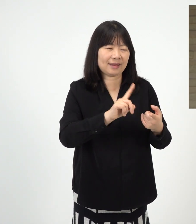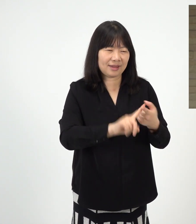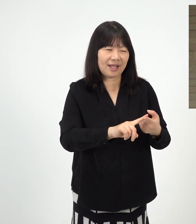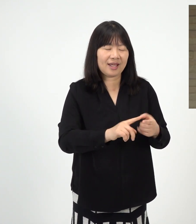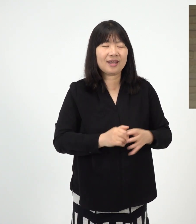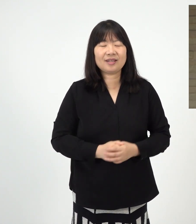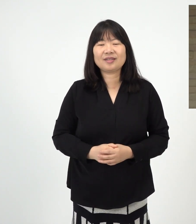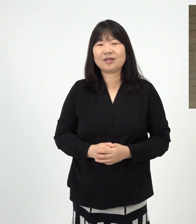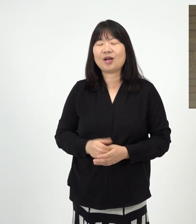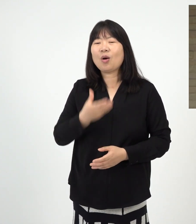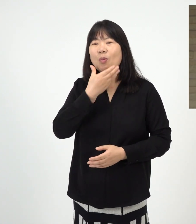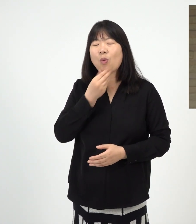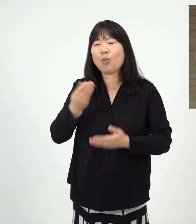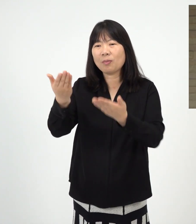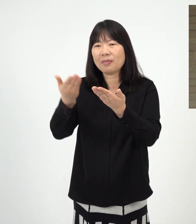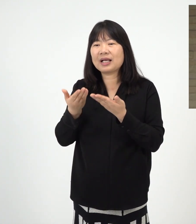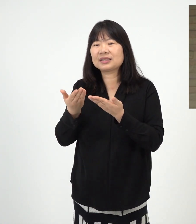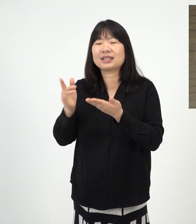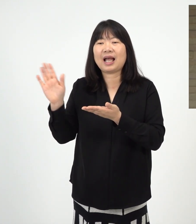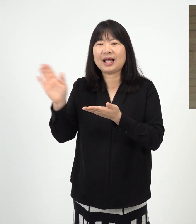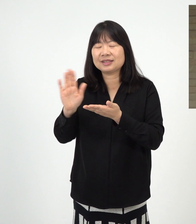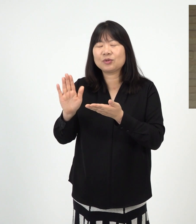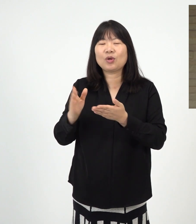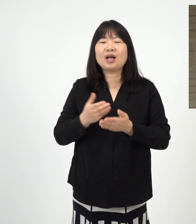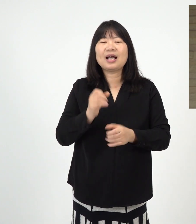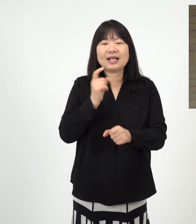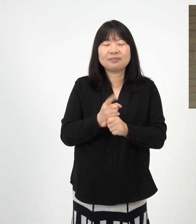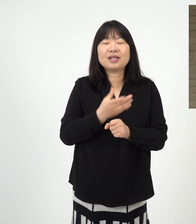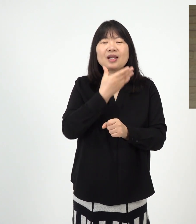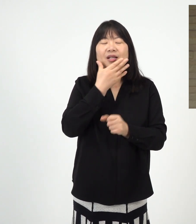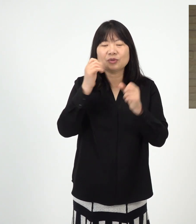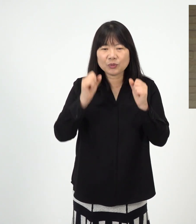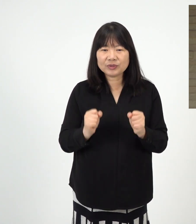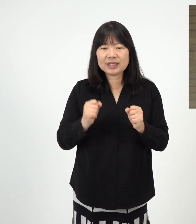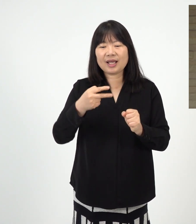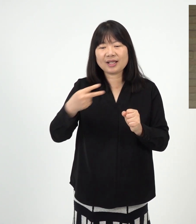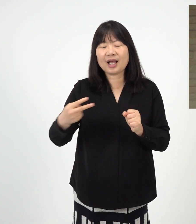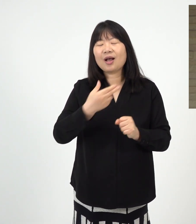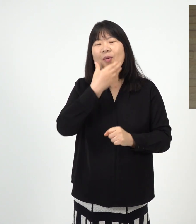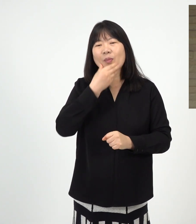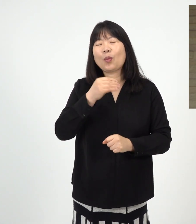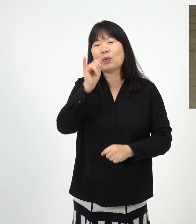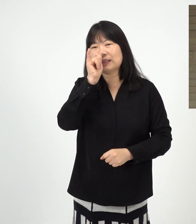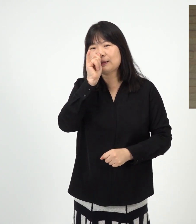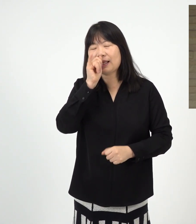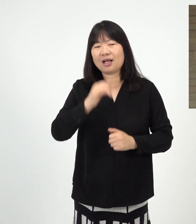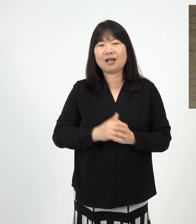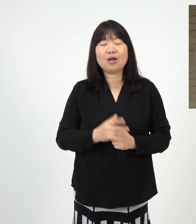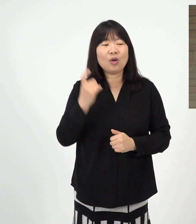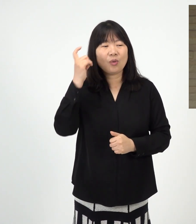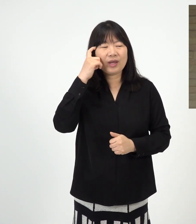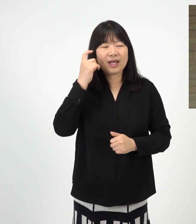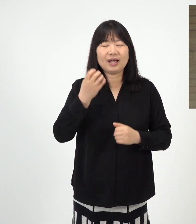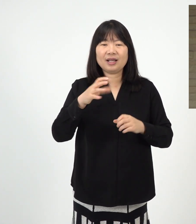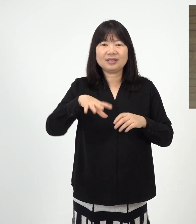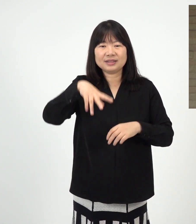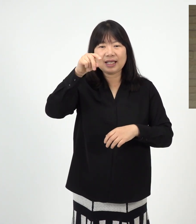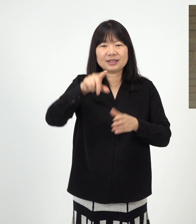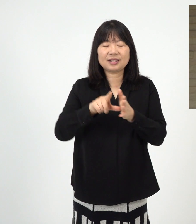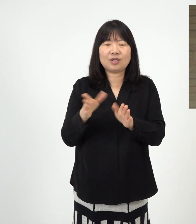이미 복된 존재라는 선언이에요. 왜냐하면 그 뒤에 창세로부터 너희를